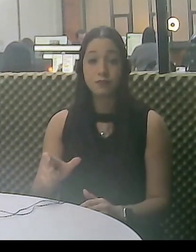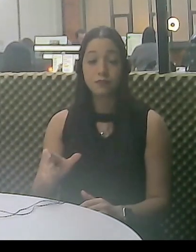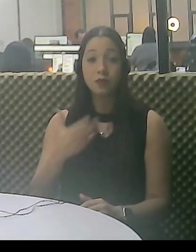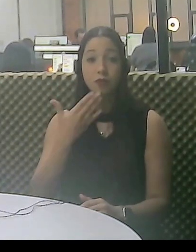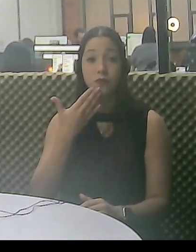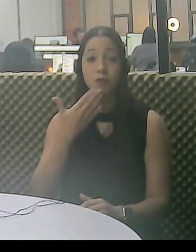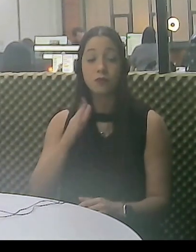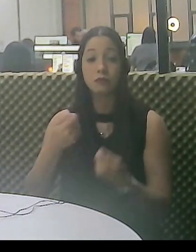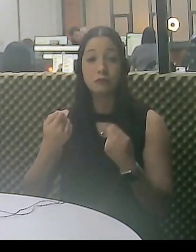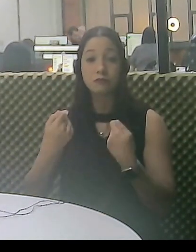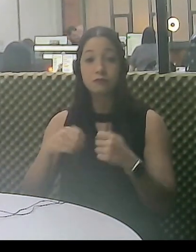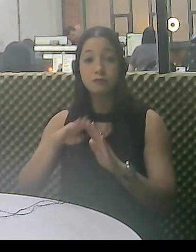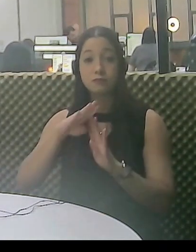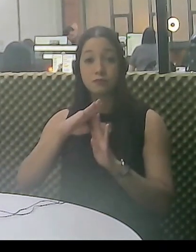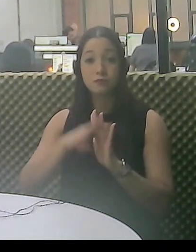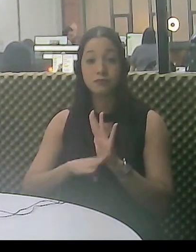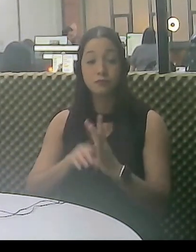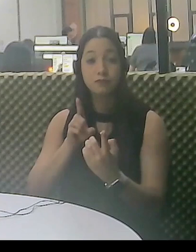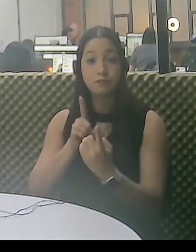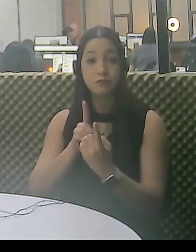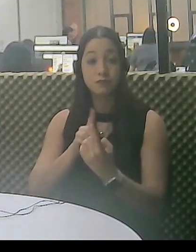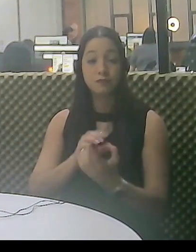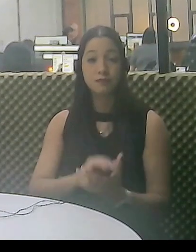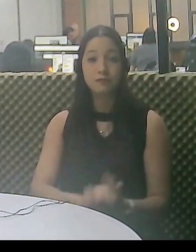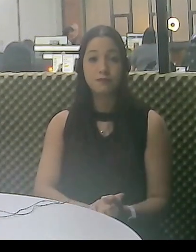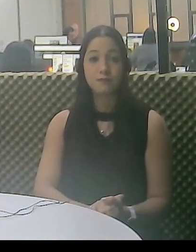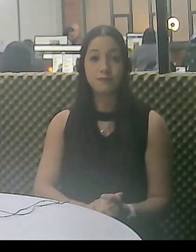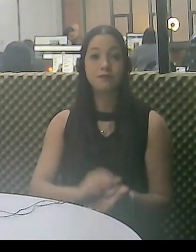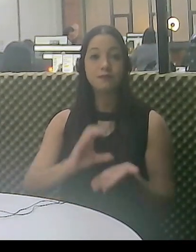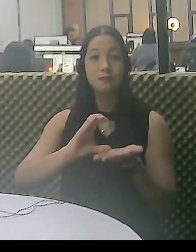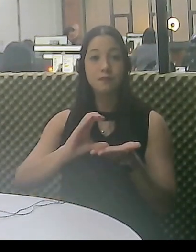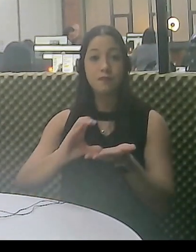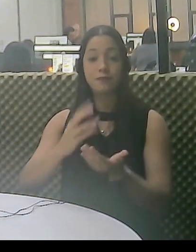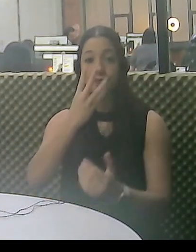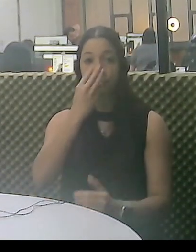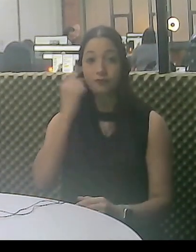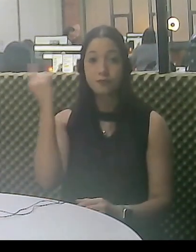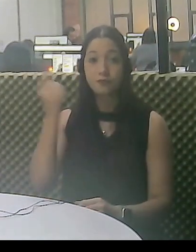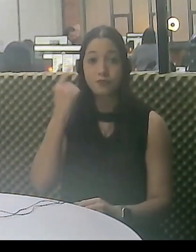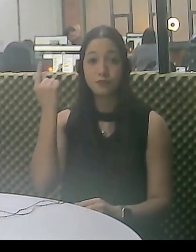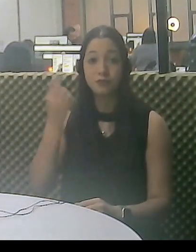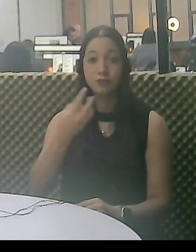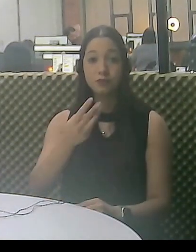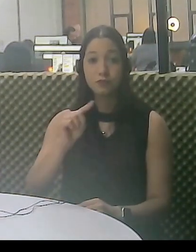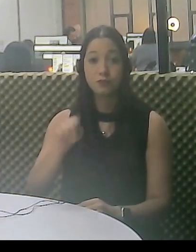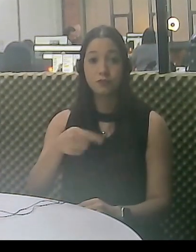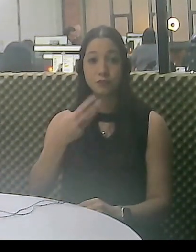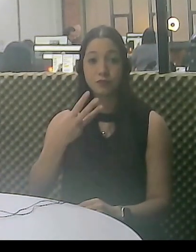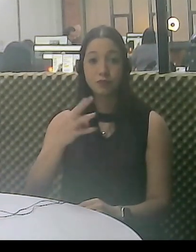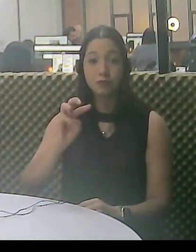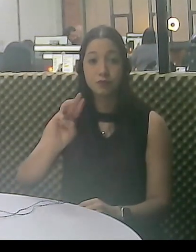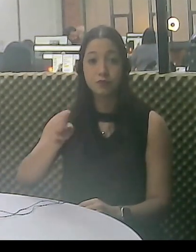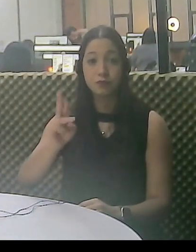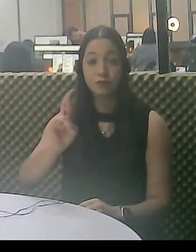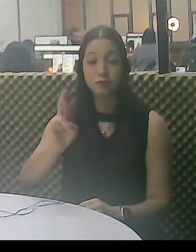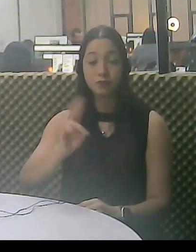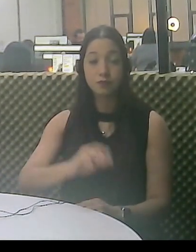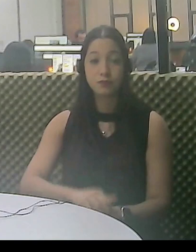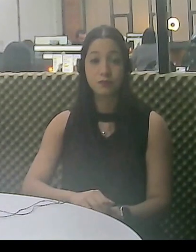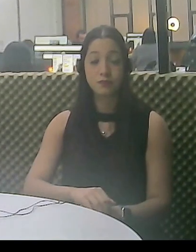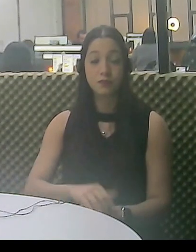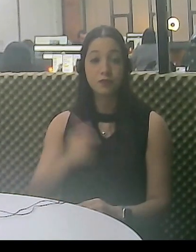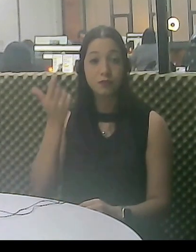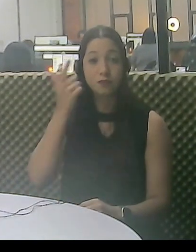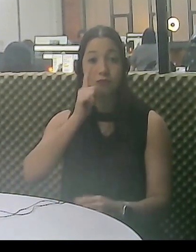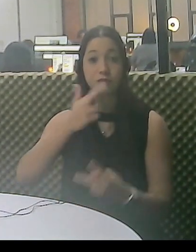quais as necessidades que ela vai ter naquele atendimento. O investimento nas ambulâncias é de cerca de 3,3 milhões de reais,